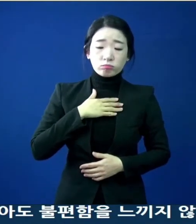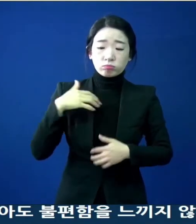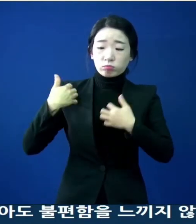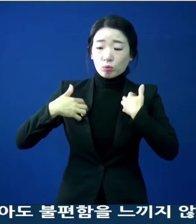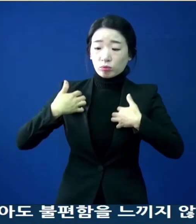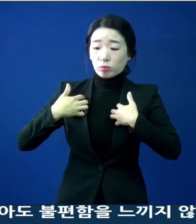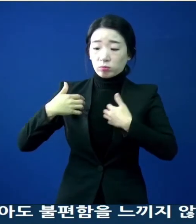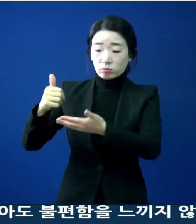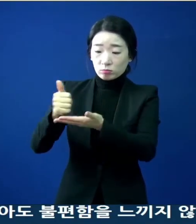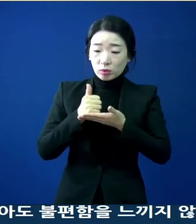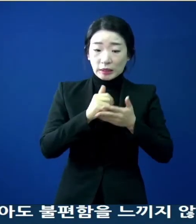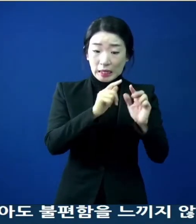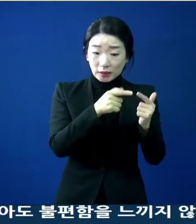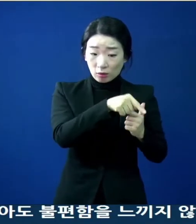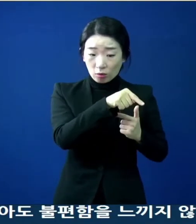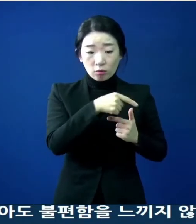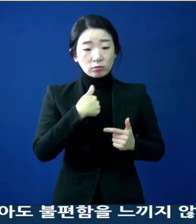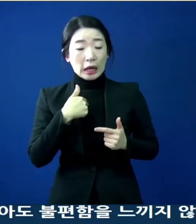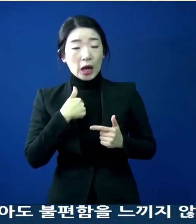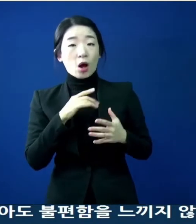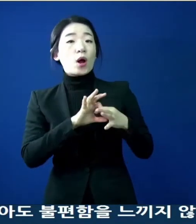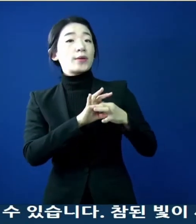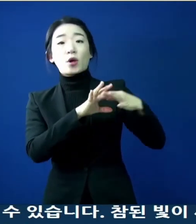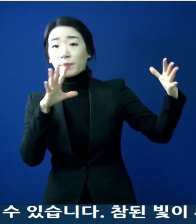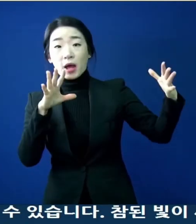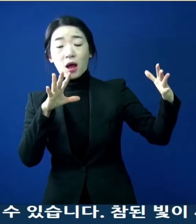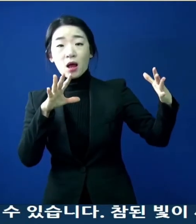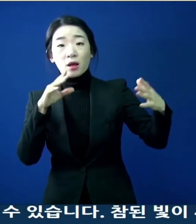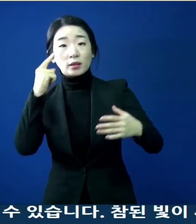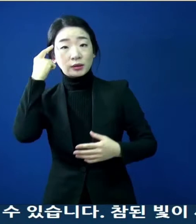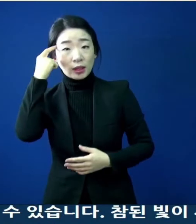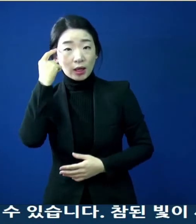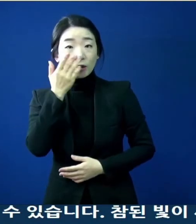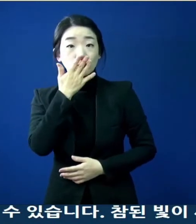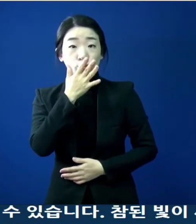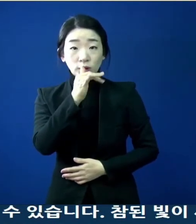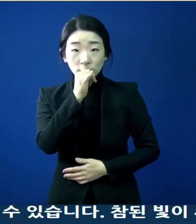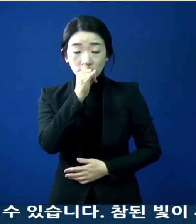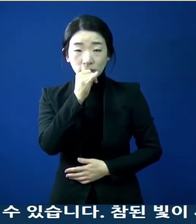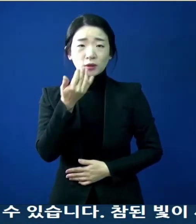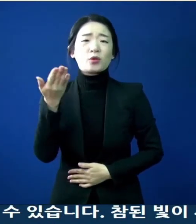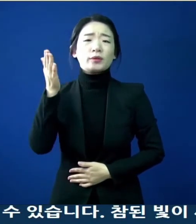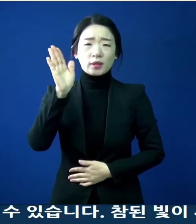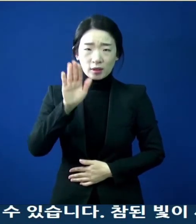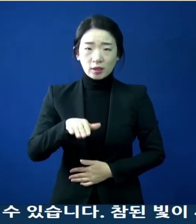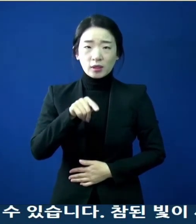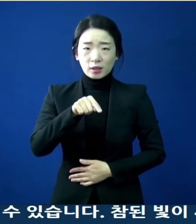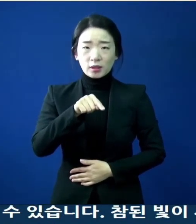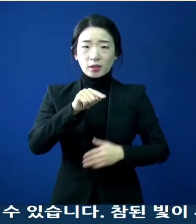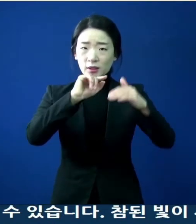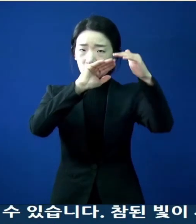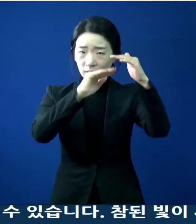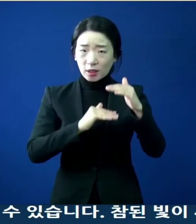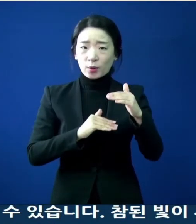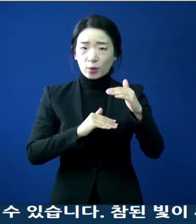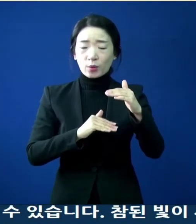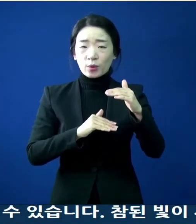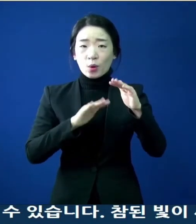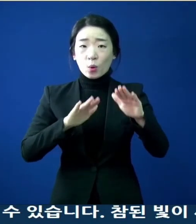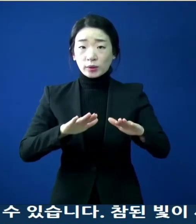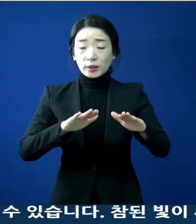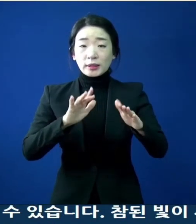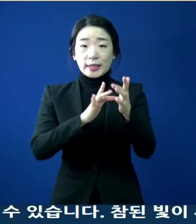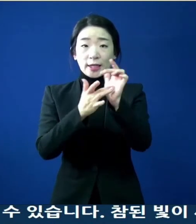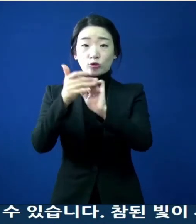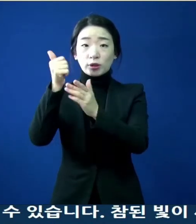생각했는지 모릅니다. 그런데 당시에, 이 본문이 쓰여지던 그 당시에 예수님이 오셨을 때